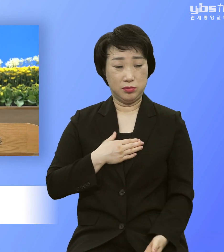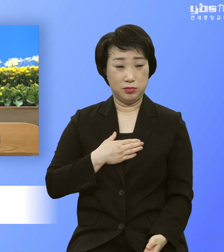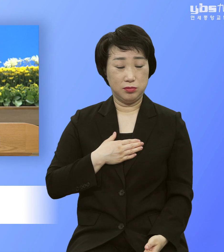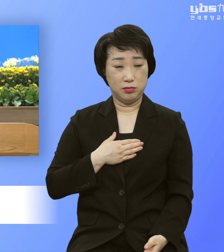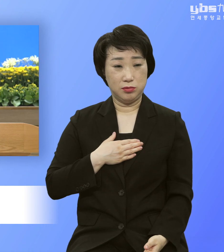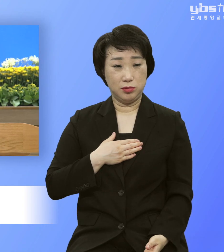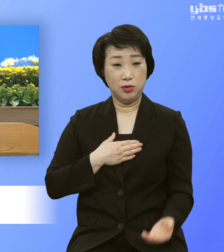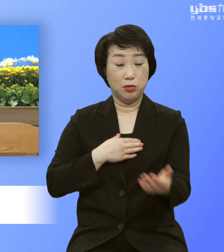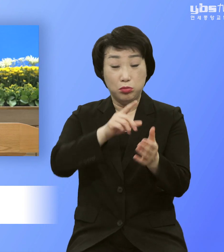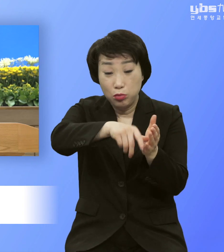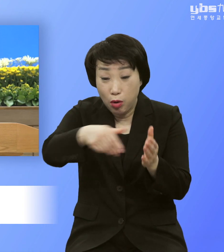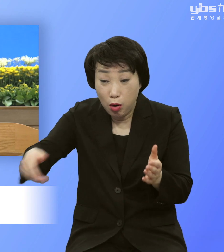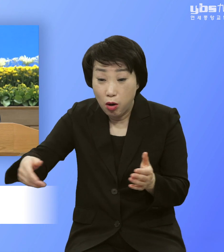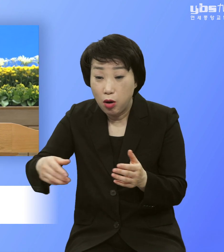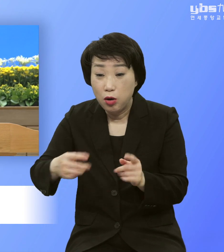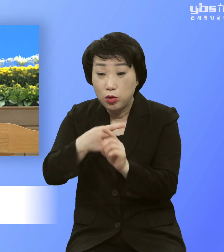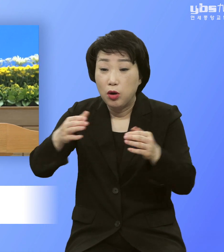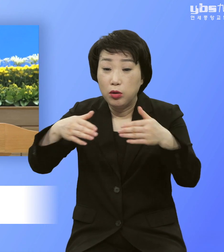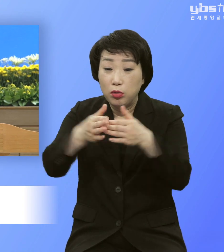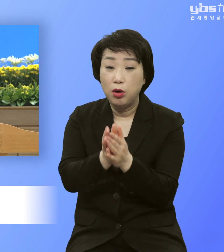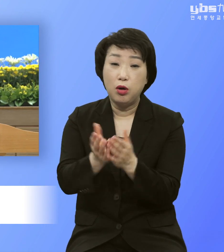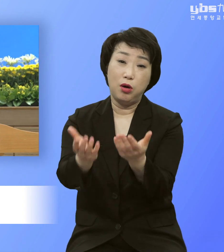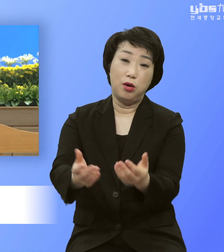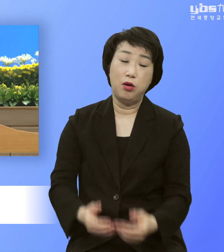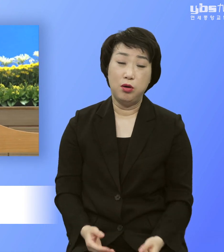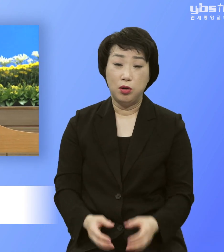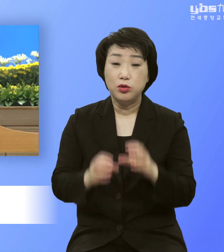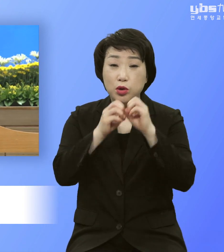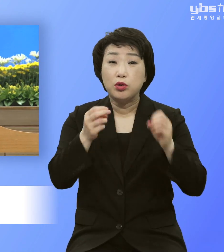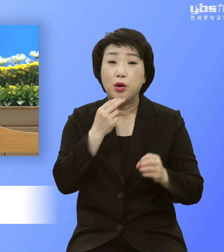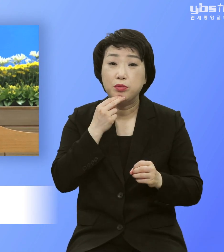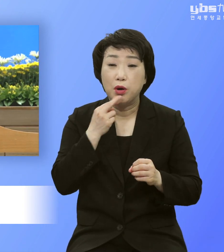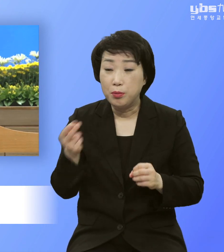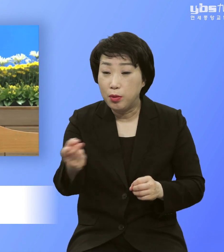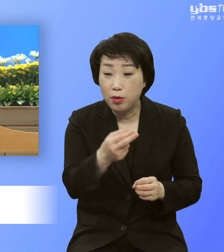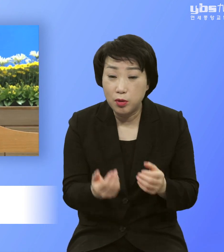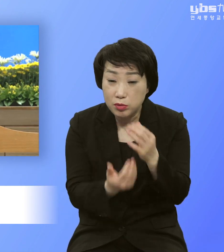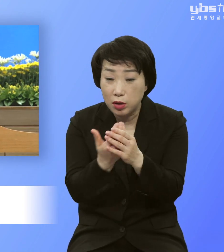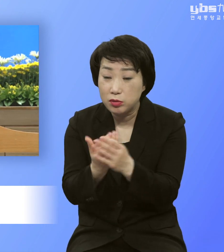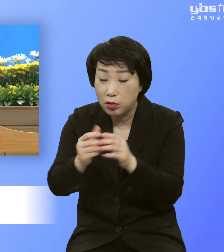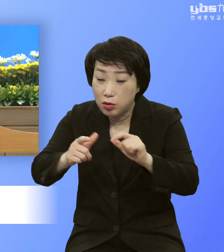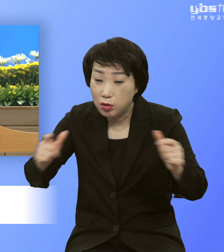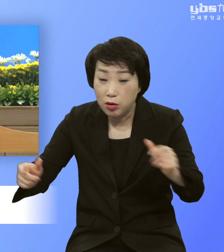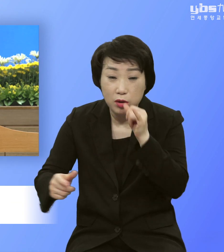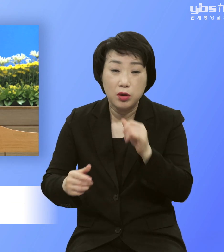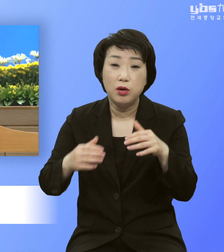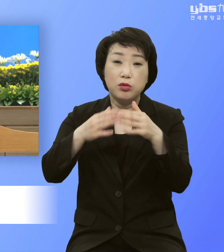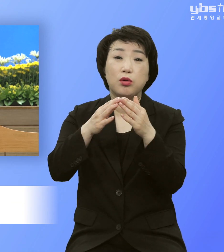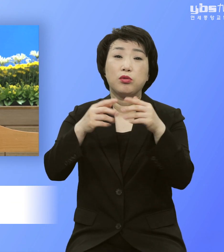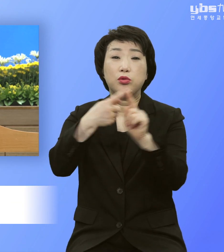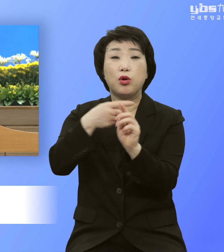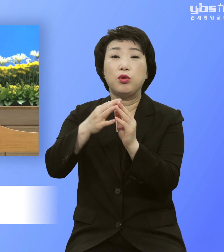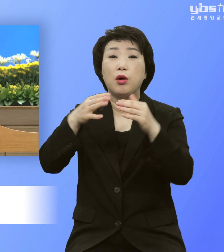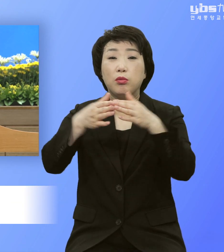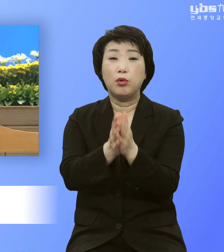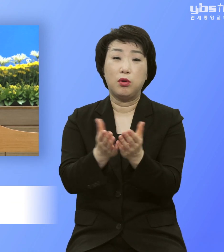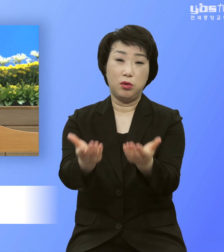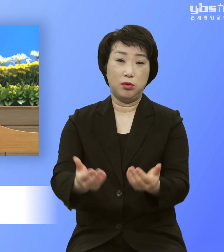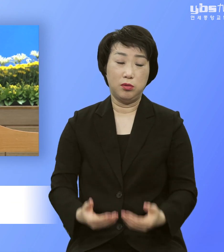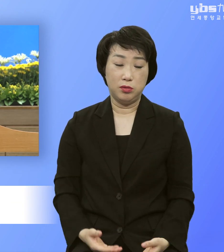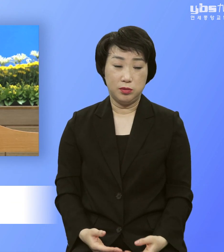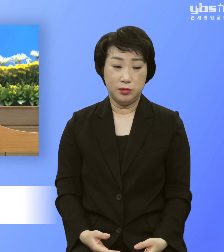세대가 지나면 문 닫고 말 닫았어요. 왜냐? 전도 왔는데 빈자리가 많으면 문 닫아야지 별리가 아니겠어요? 생각해 보세요.